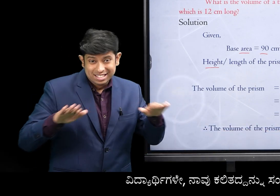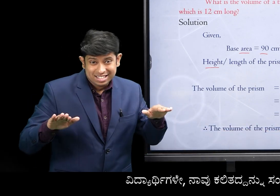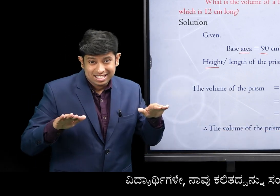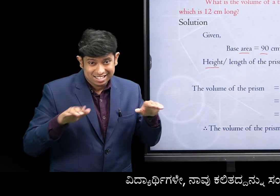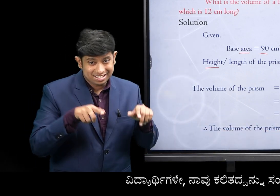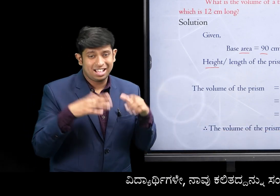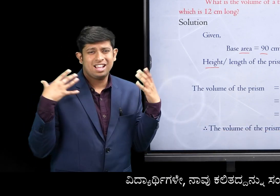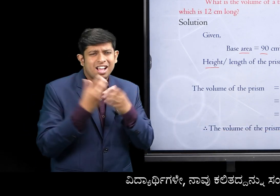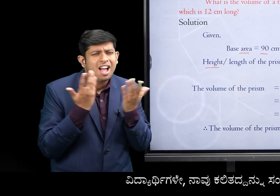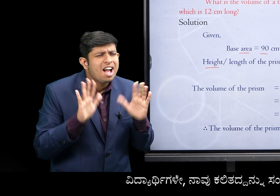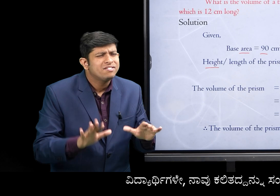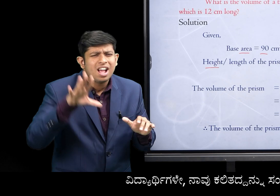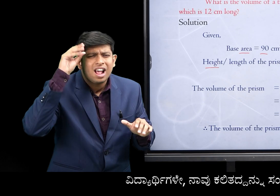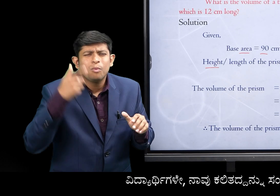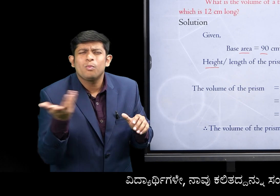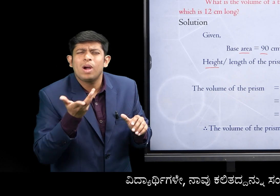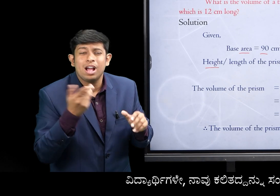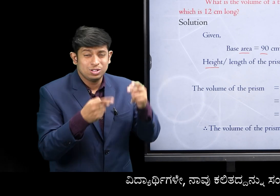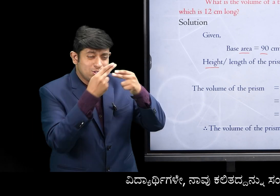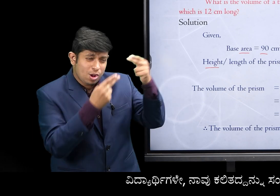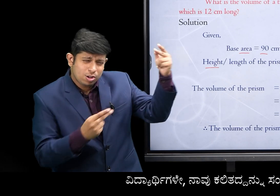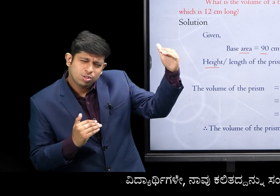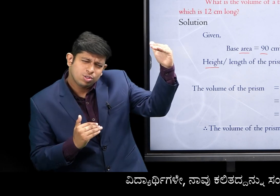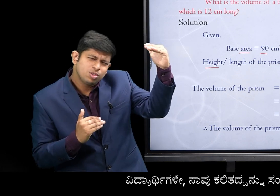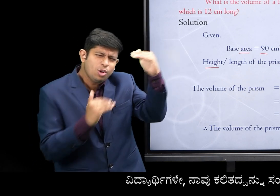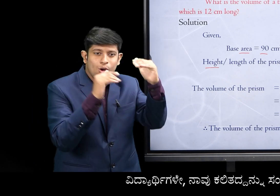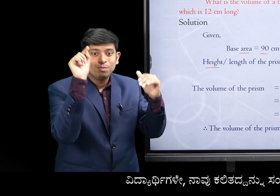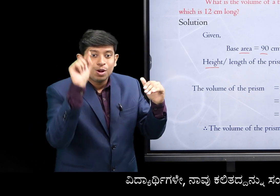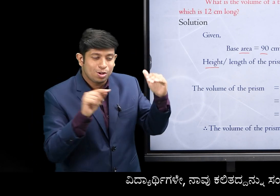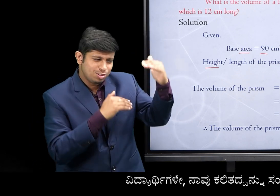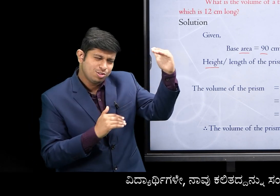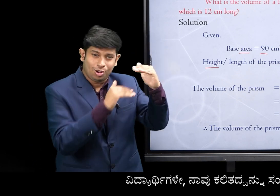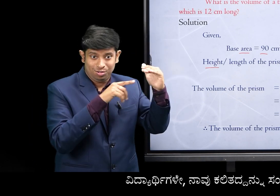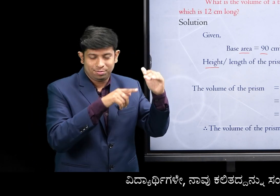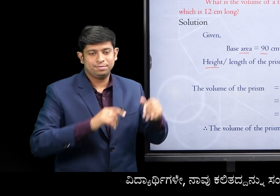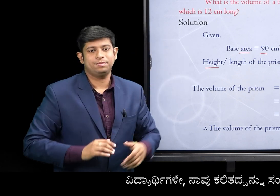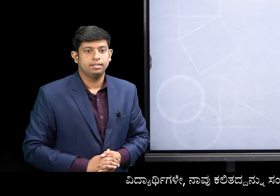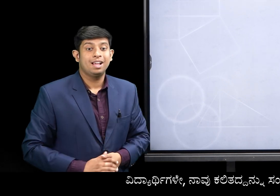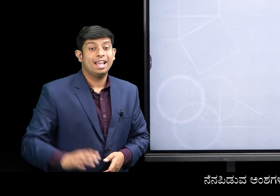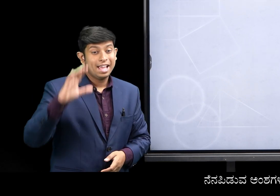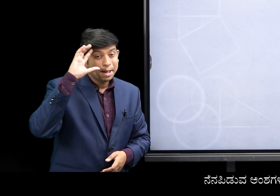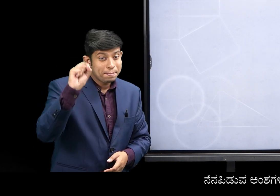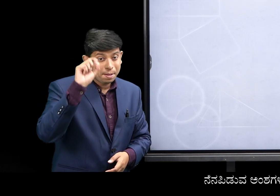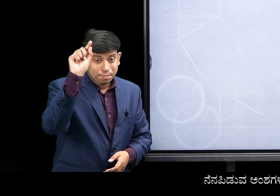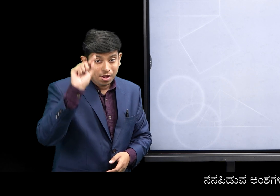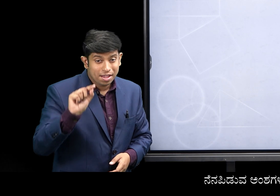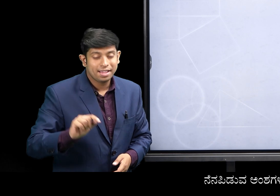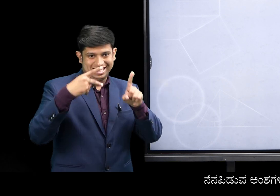ವಿದ್ಯಾರ್ಥಿಗಳೇ, ನಾವು ಇಷ್ಟೊತ್ವರೆಗೂ ಕಲ್ತಿದ್ದನ್ನ ಸಂಕ್ಷಿಪ್ತವಾಗಿ ಹೇಳೋಣ. ನೀವೆಲ್ಲ ನೆನ್ಪಿಡಬೇಕಾದ